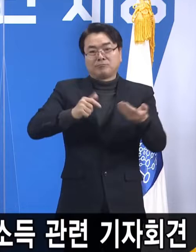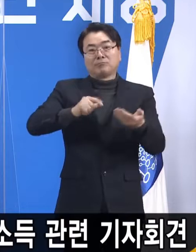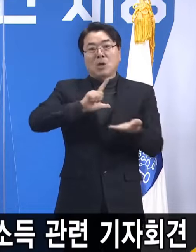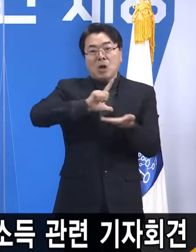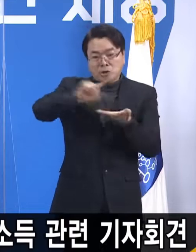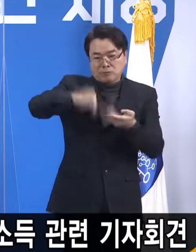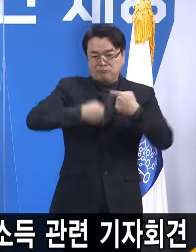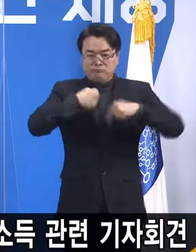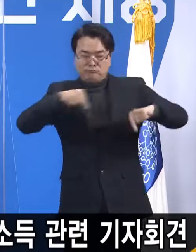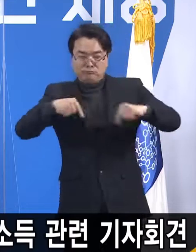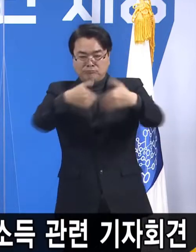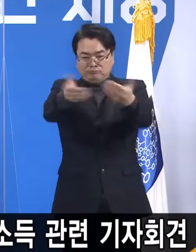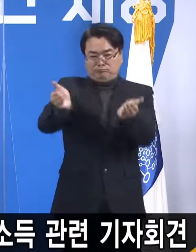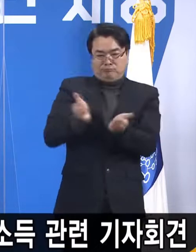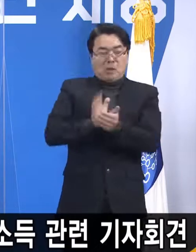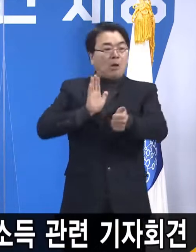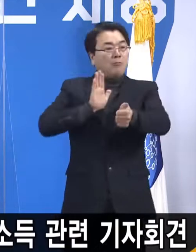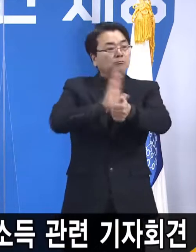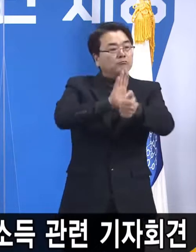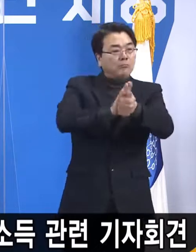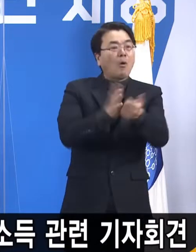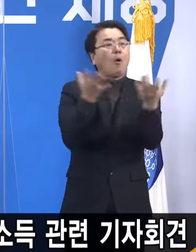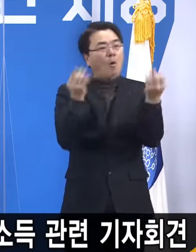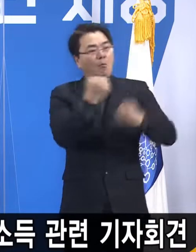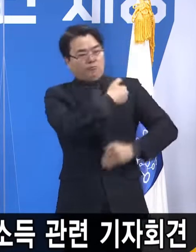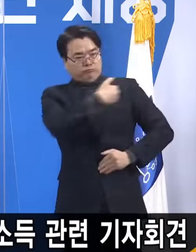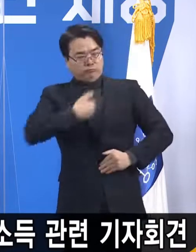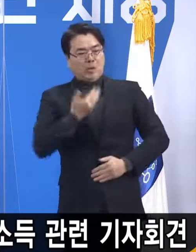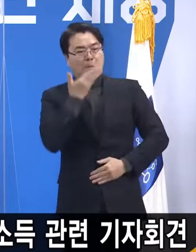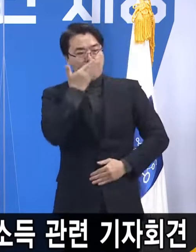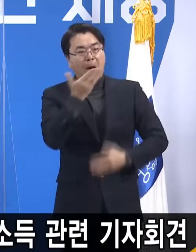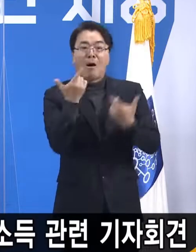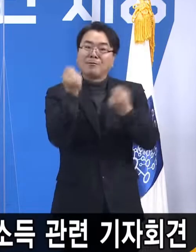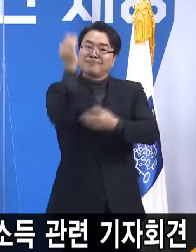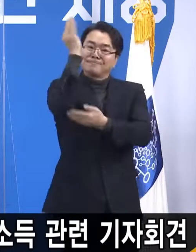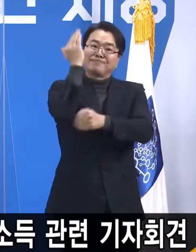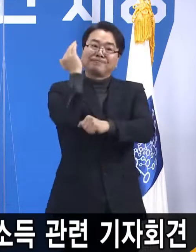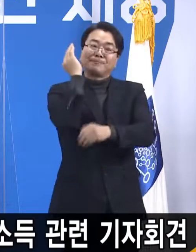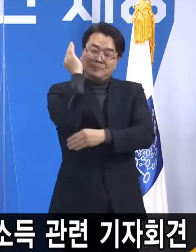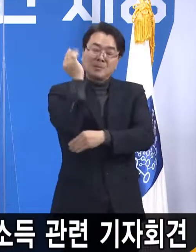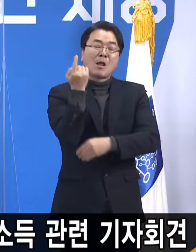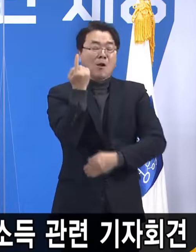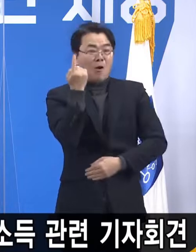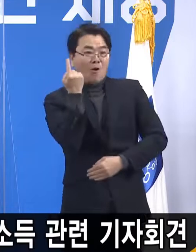지방정부가 자체로 지원하는 것은 얼마든지 할수 있다라고 말씀해 주셨습니다.